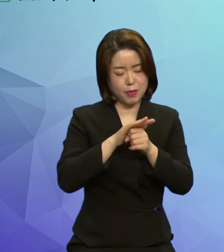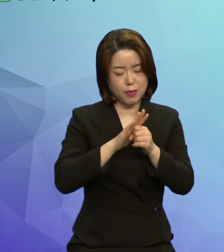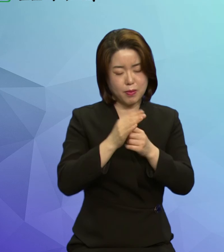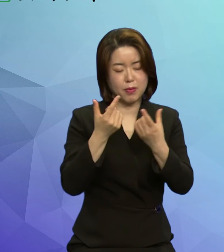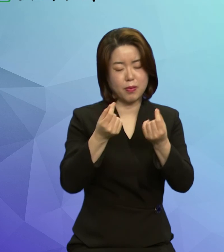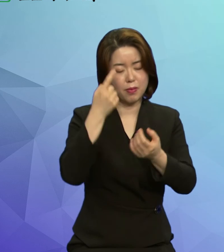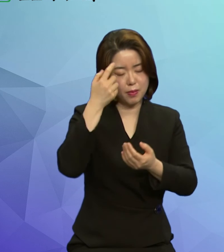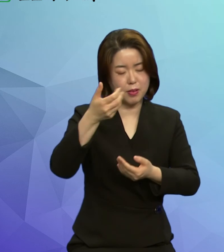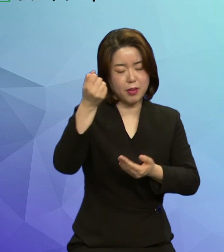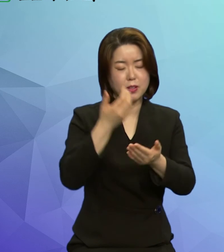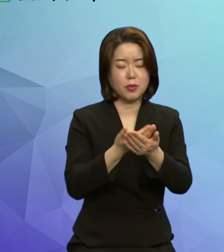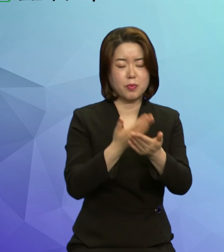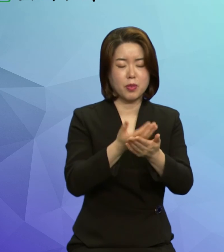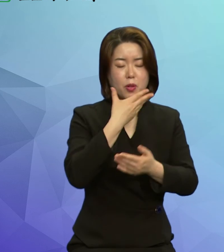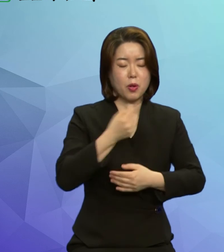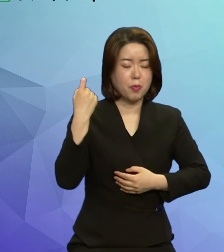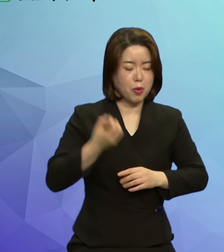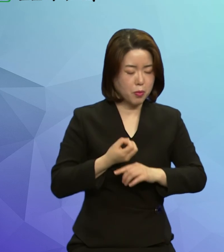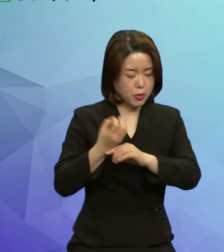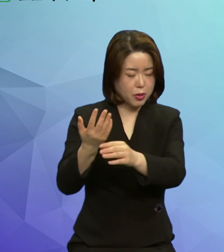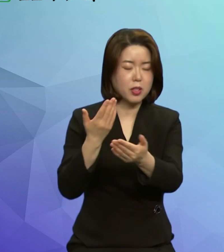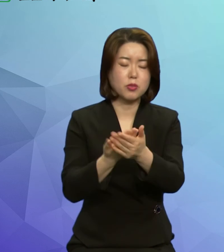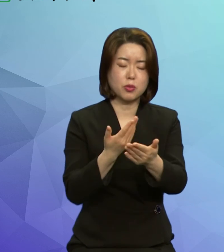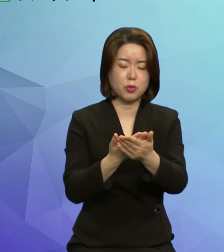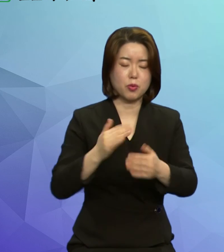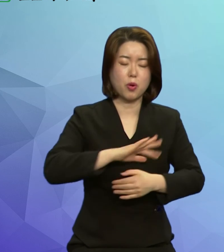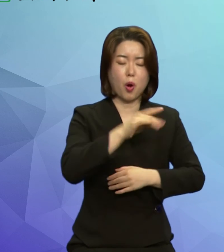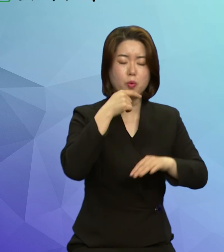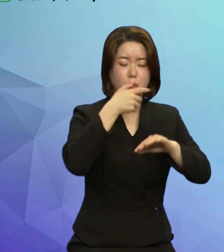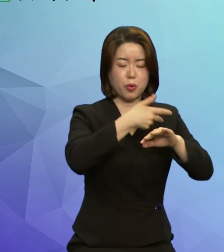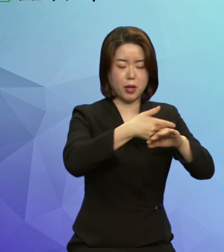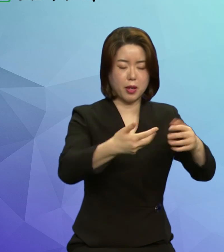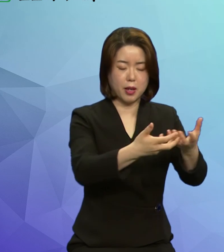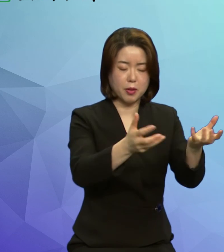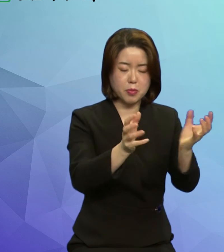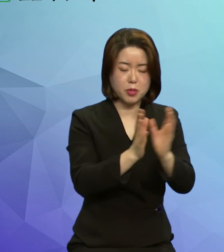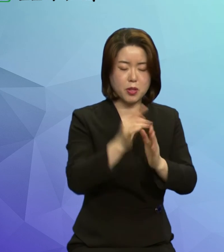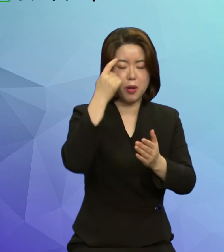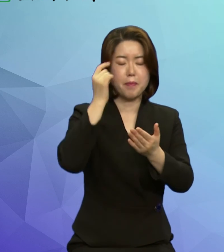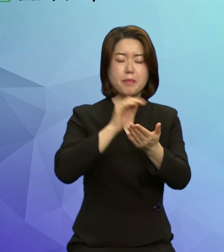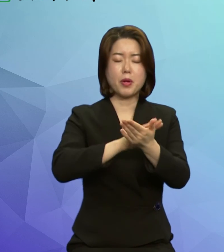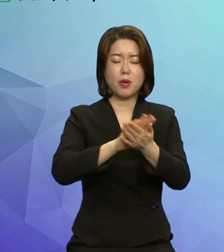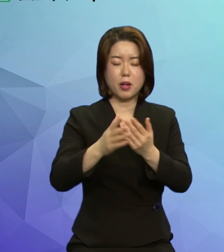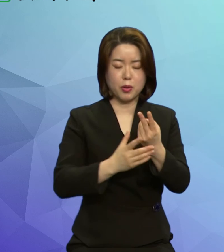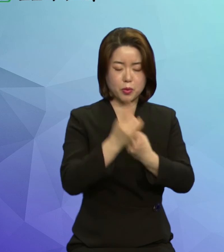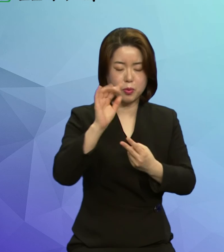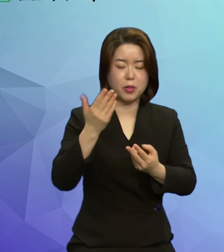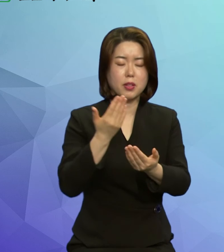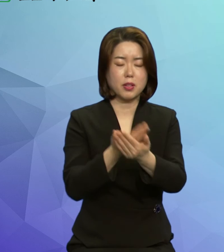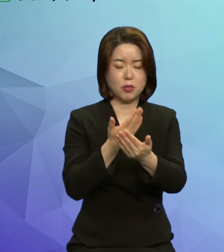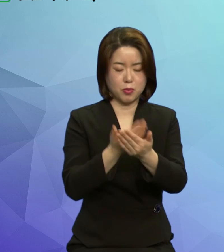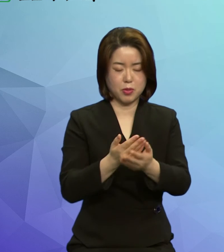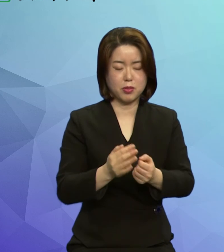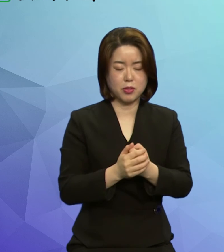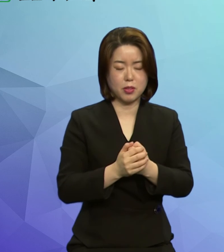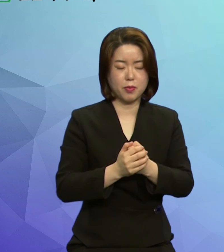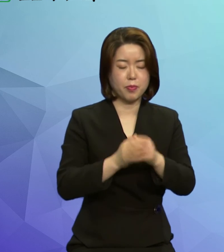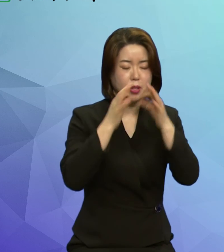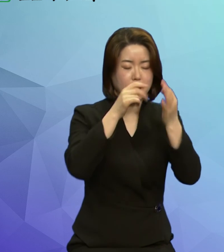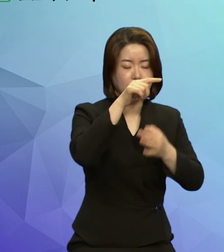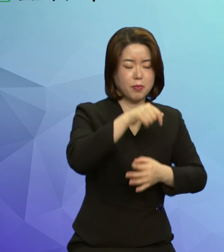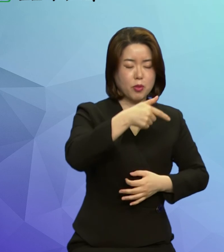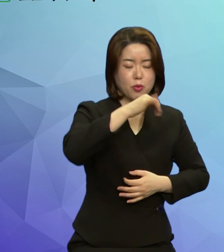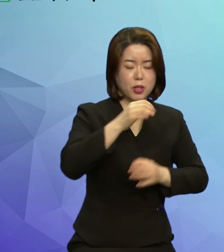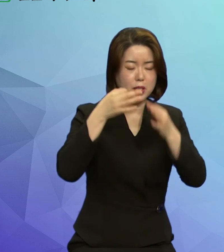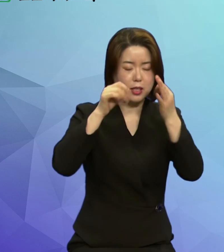주소서. 복음이 전해지게 하시고 우리 민족이 정말 평화롭게 통일되게 해 주소서. 김국기